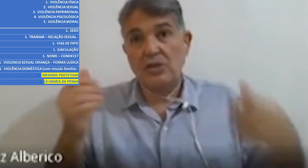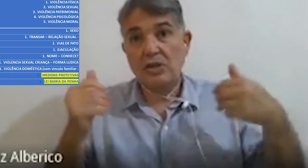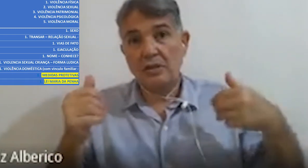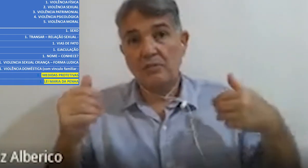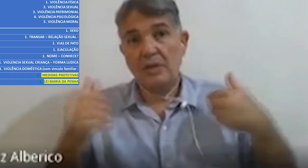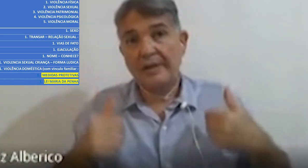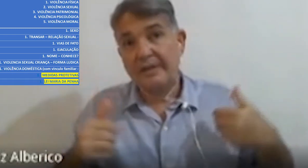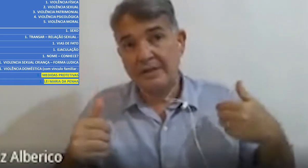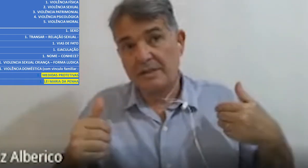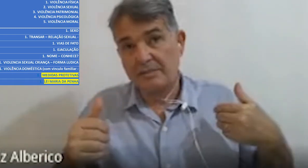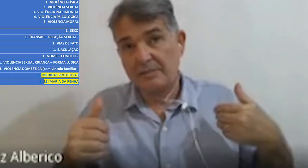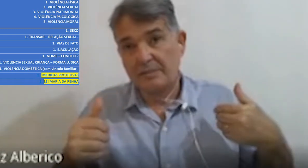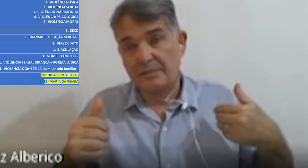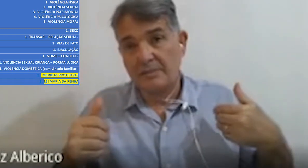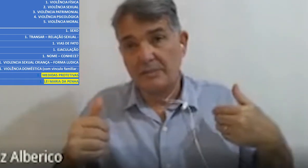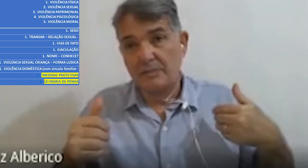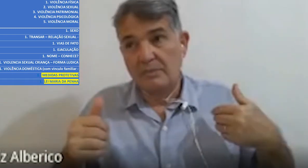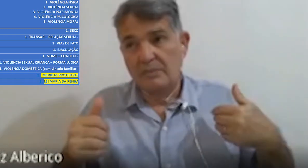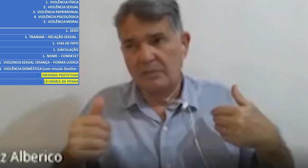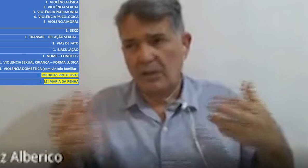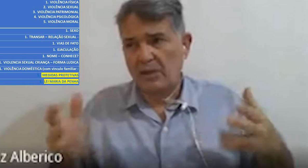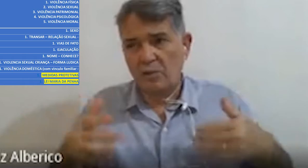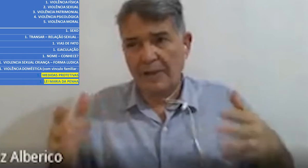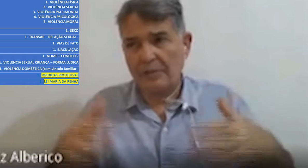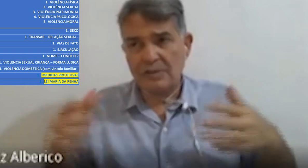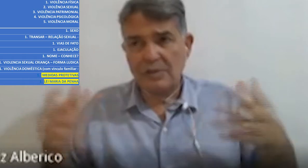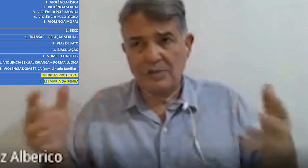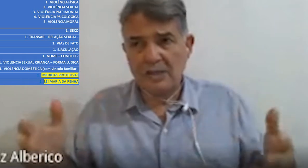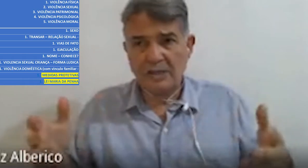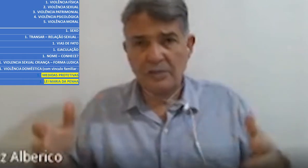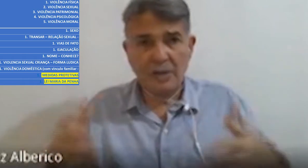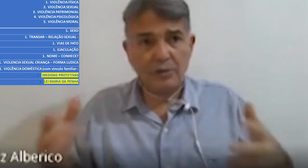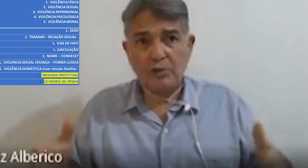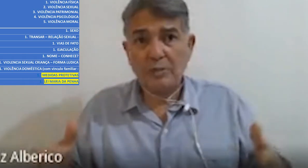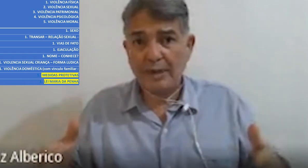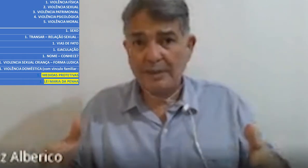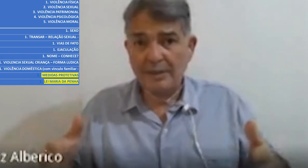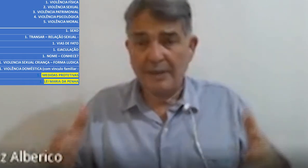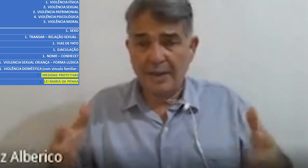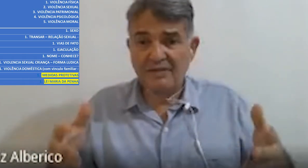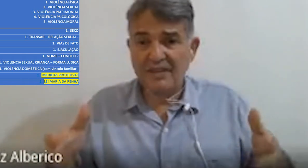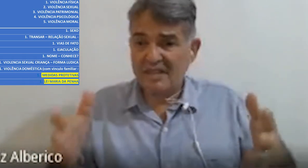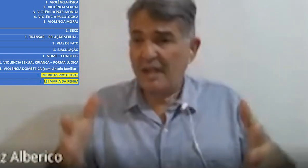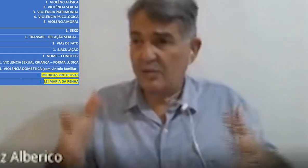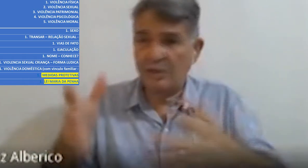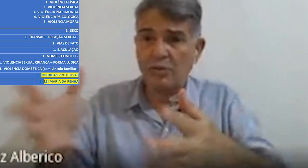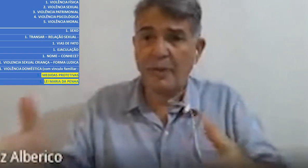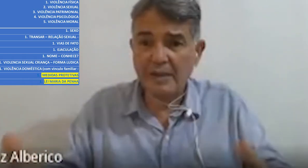Se uma criança, 3, 4, 5, 6 anos, está acostumada a ver sexo entre os